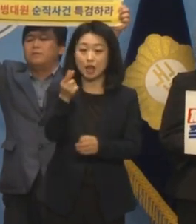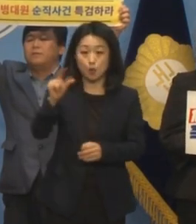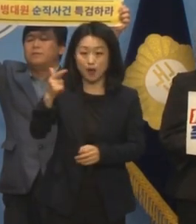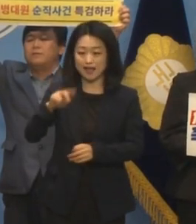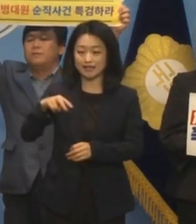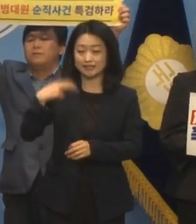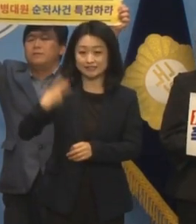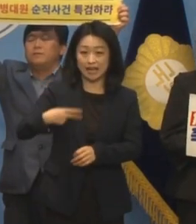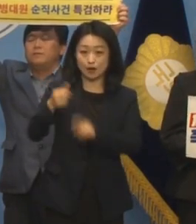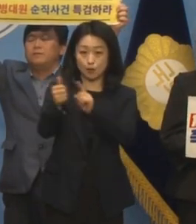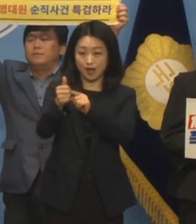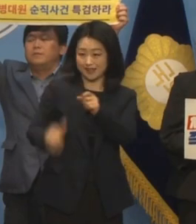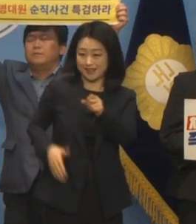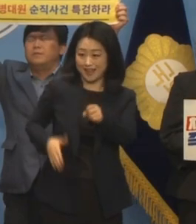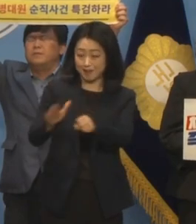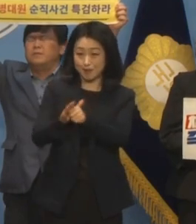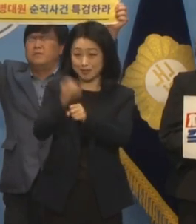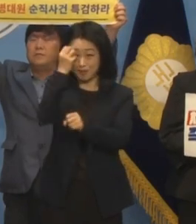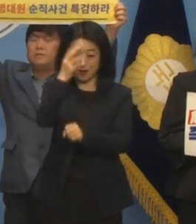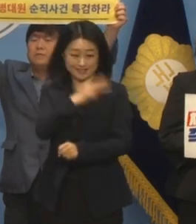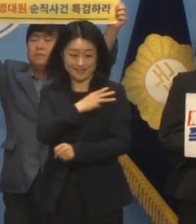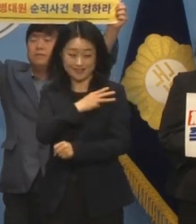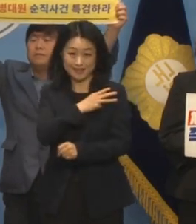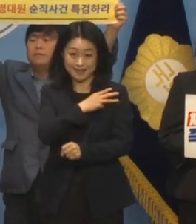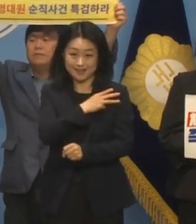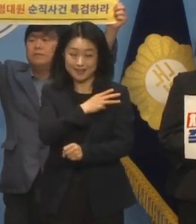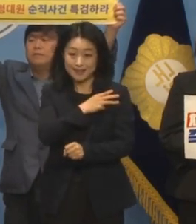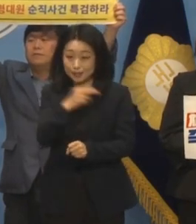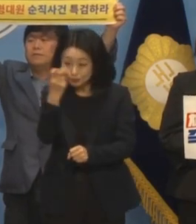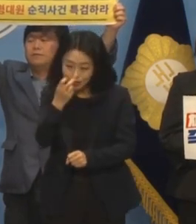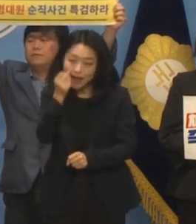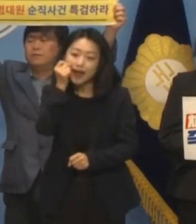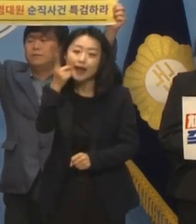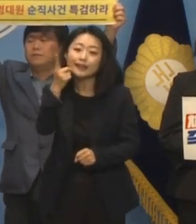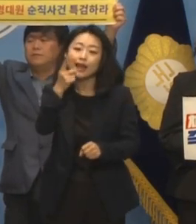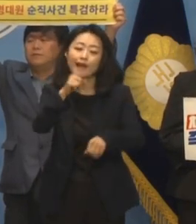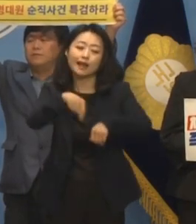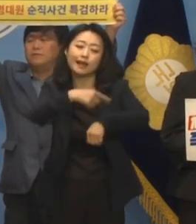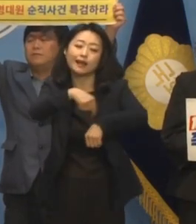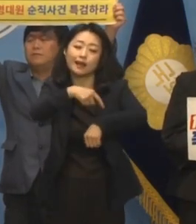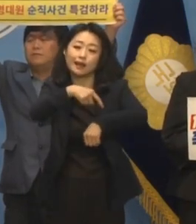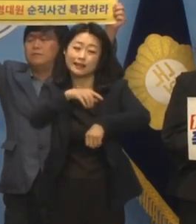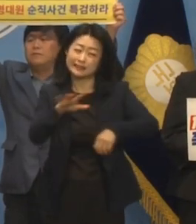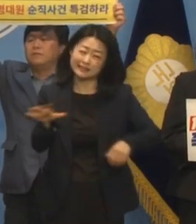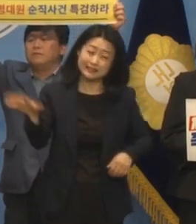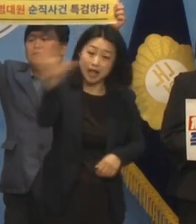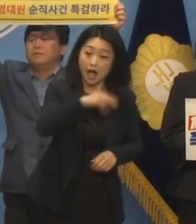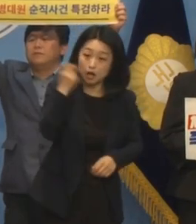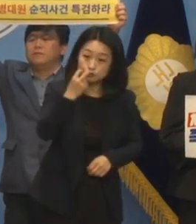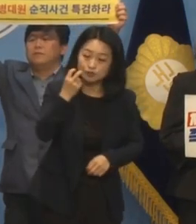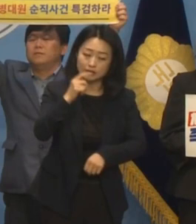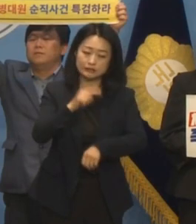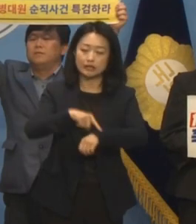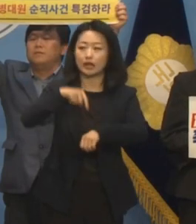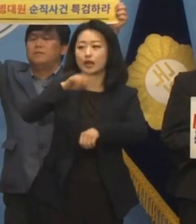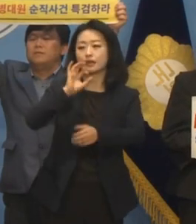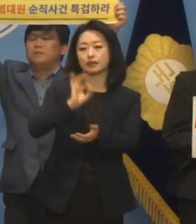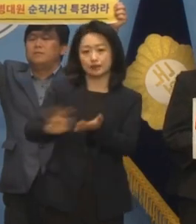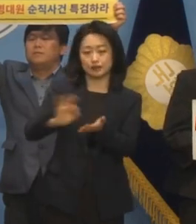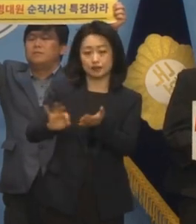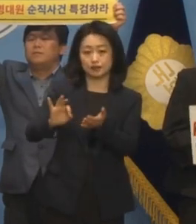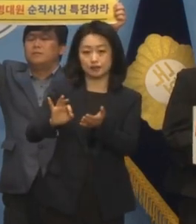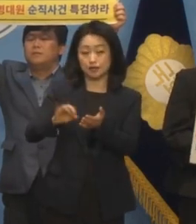달을 소모하고 있는데 과연 국방부와 대통령실의 수많은 그 관계자들을 언제 다 수사하겠습니까? 공수처 수사가 끝나면